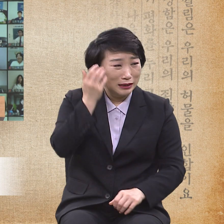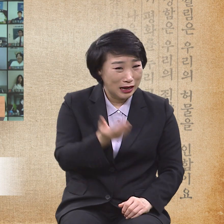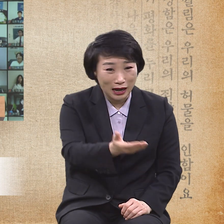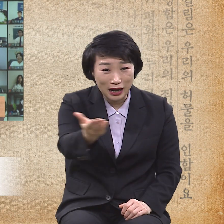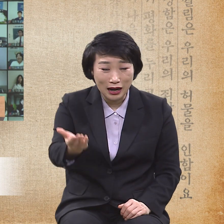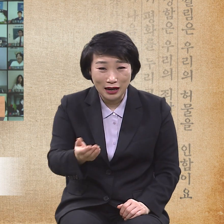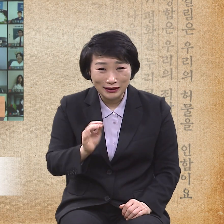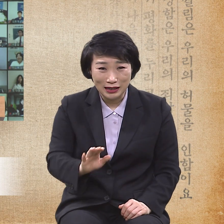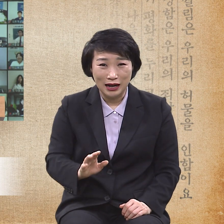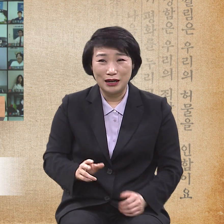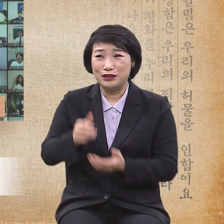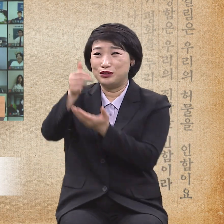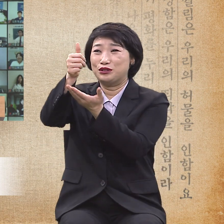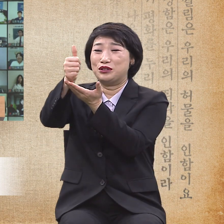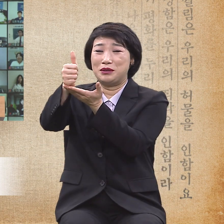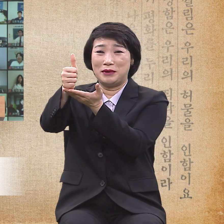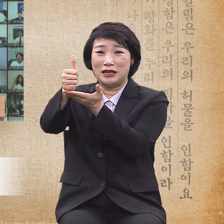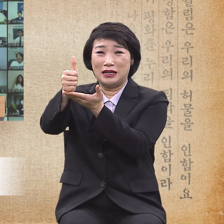그가